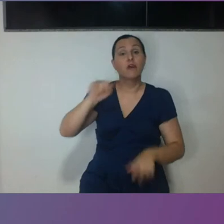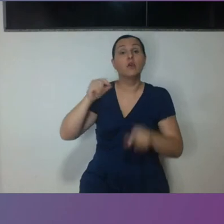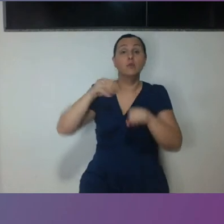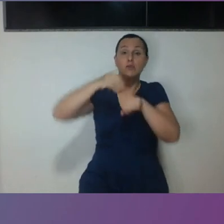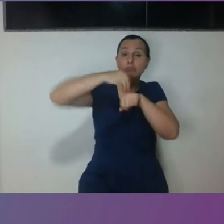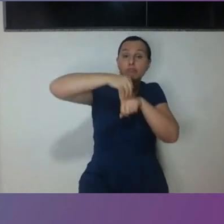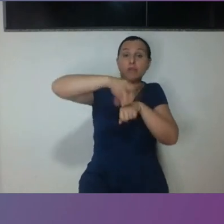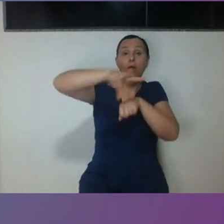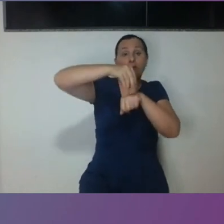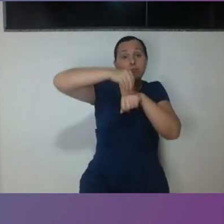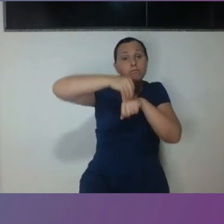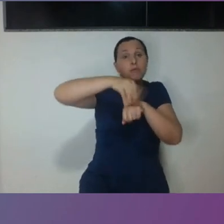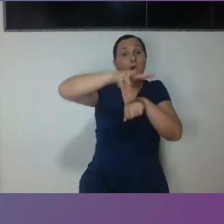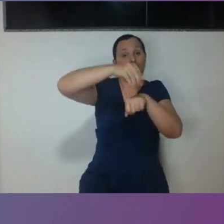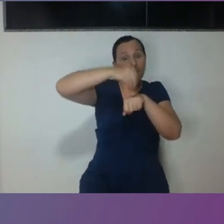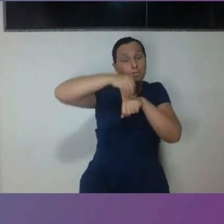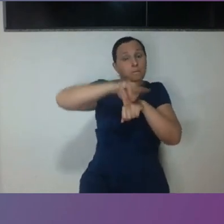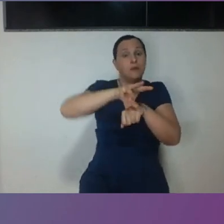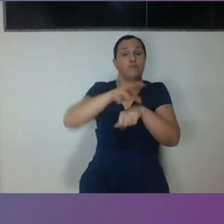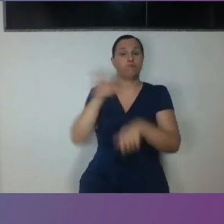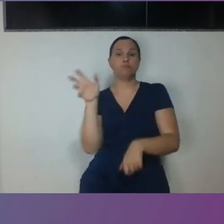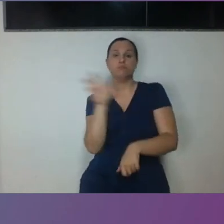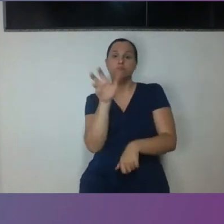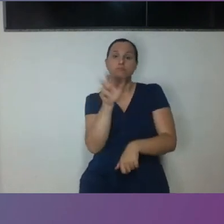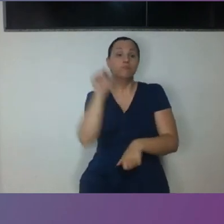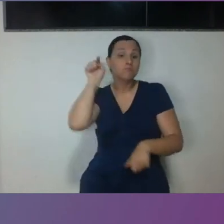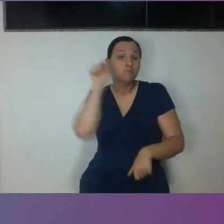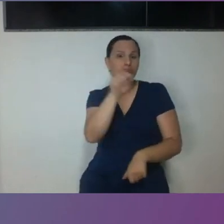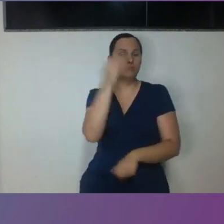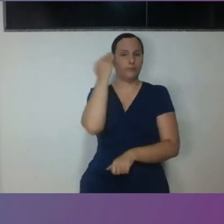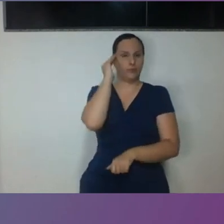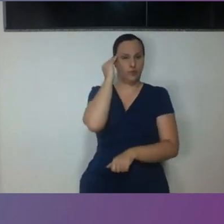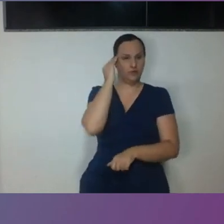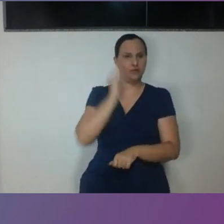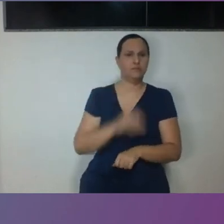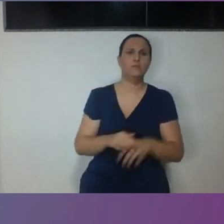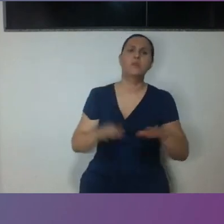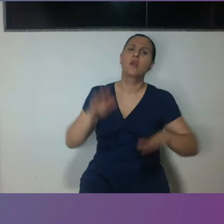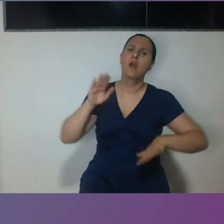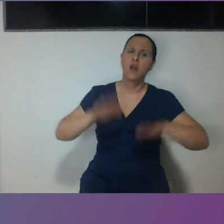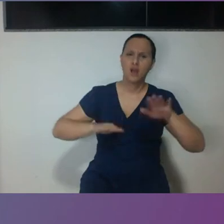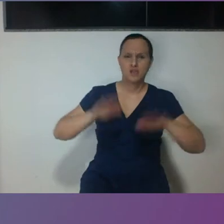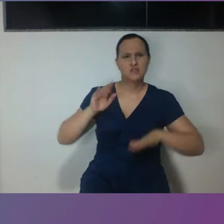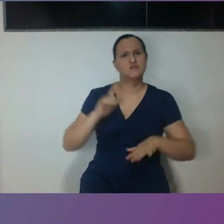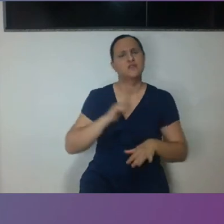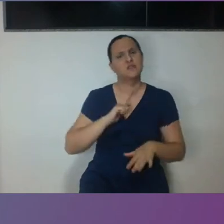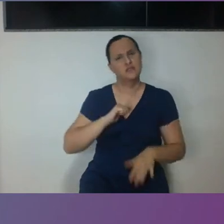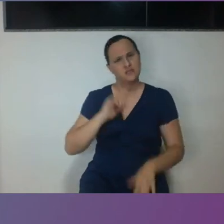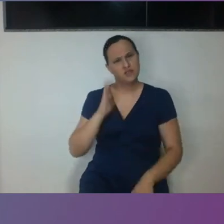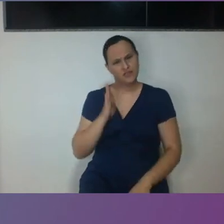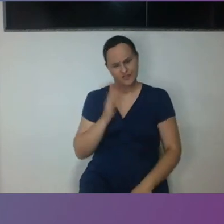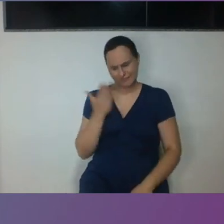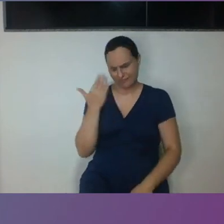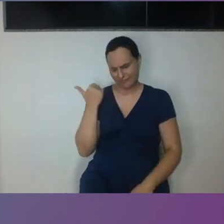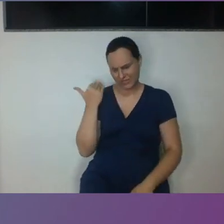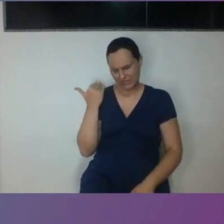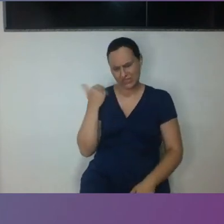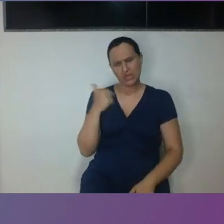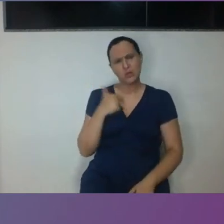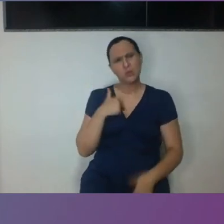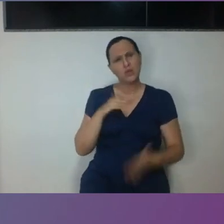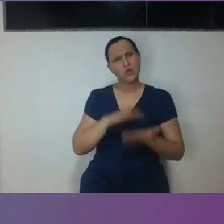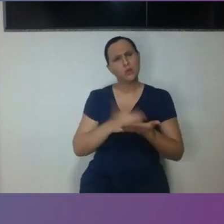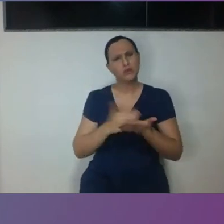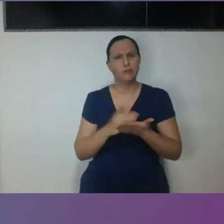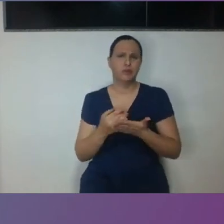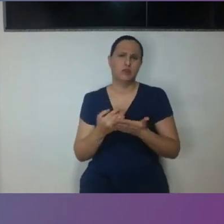o entendimento da pessoa surda. Já teve uma oportunidade em que eu estava interpretando num